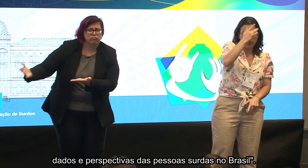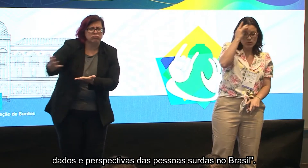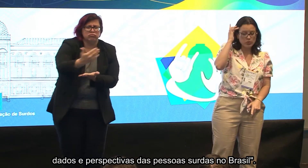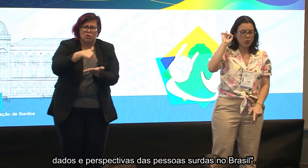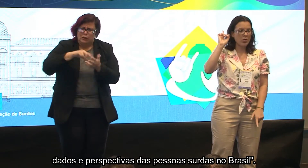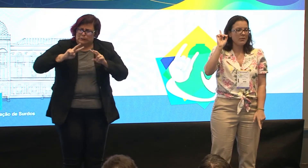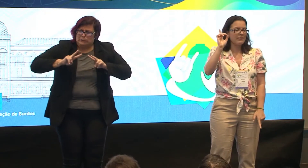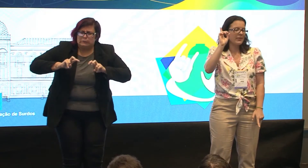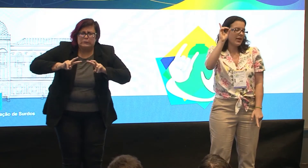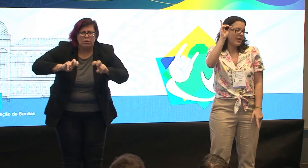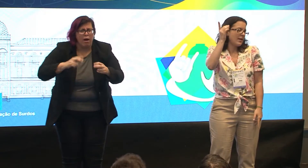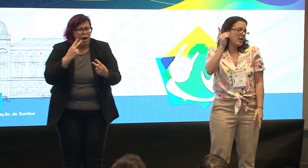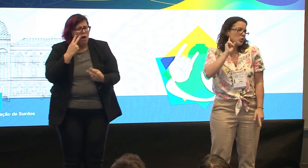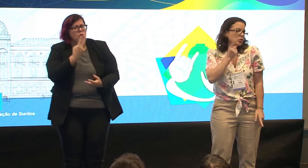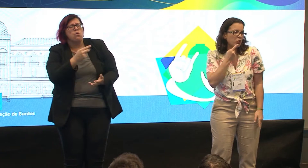Brasil.